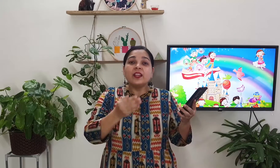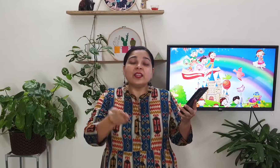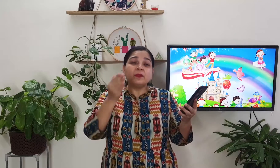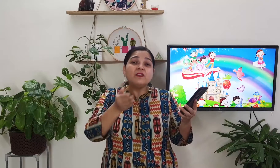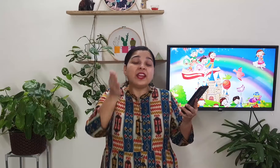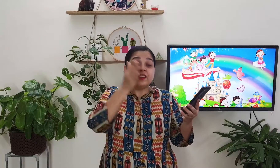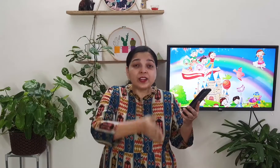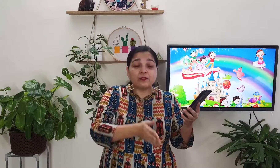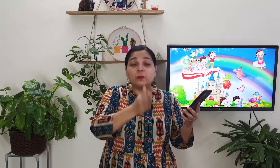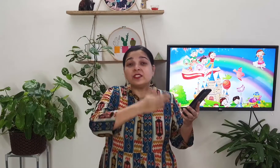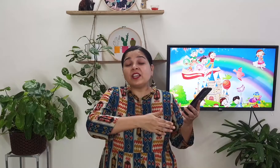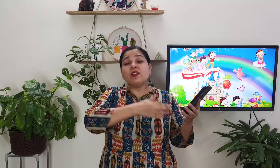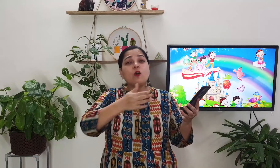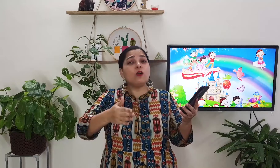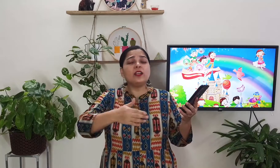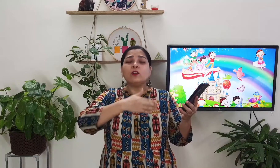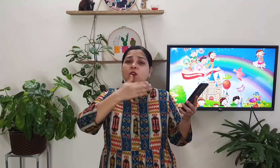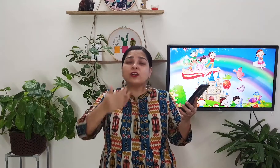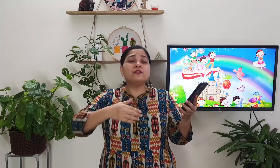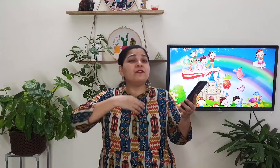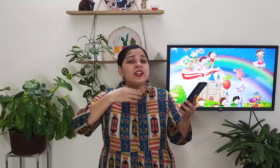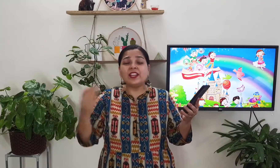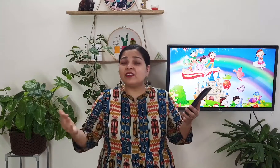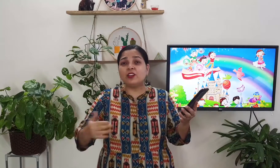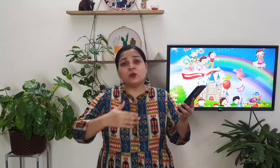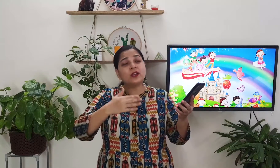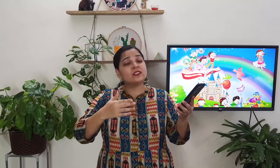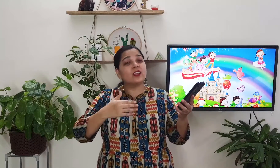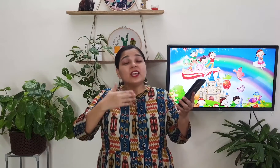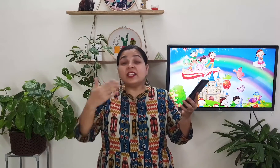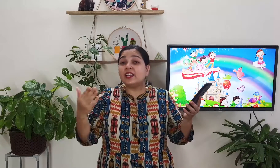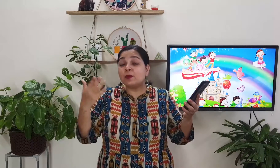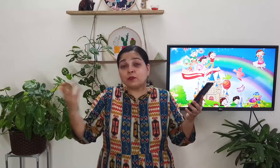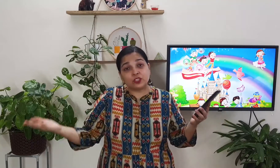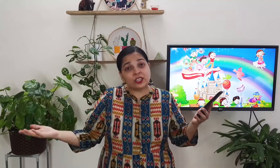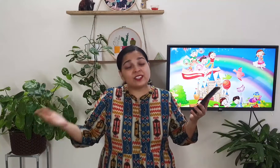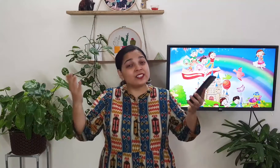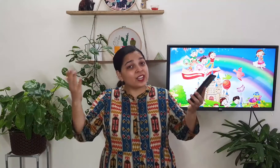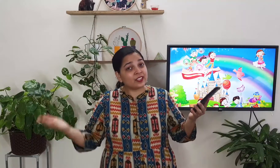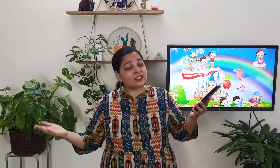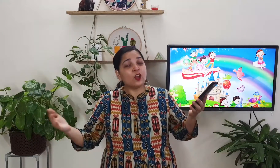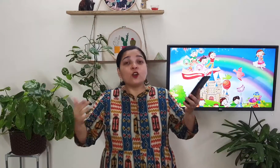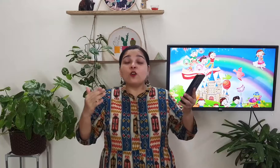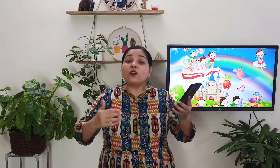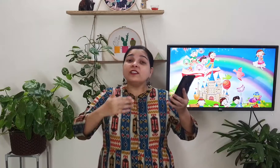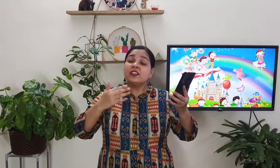தெளிவாக சொன்னபடி எல்லாவற்றையும் இயேசுவின் பெயரில் நமக்கு கிடைக்கும் என்று சொல்லியதை பெற